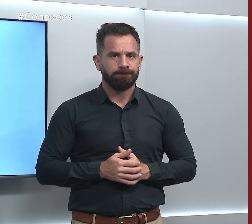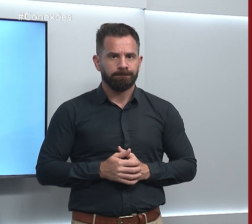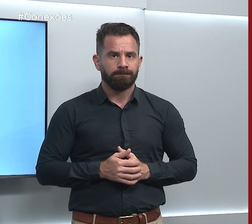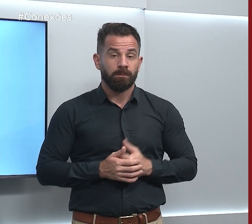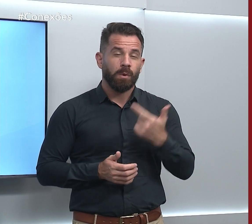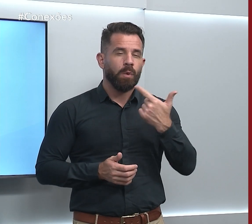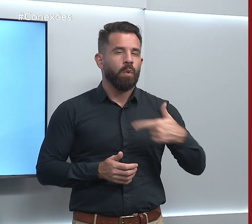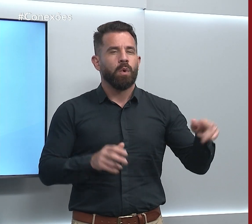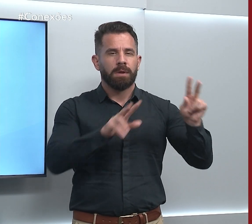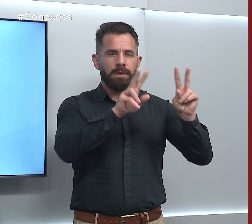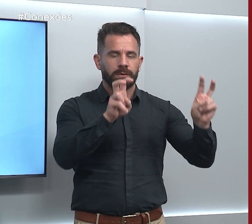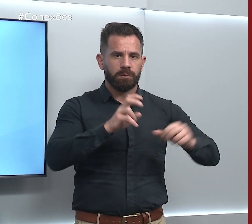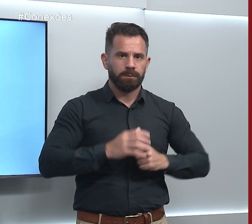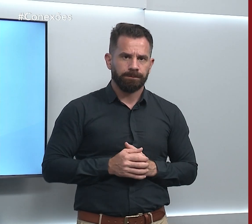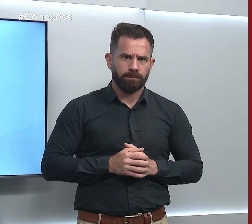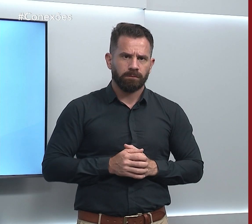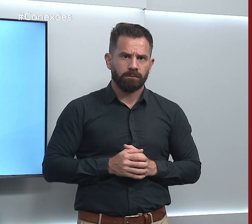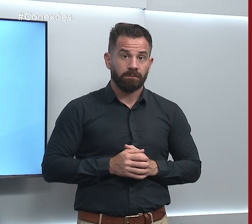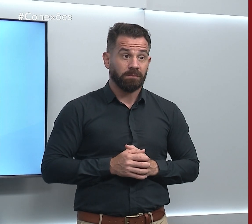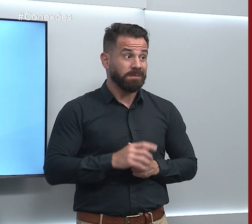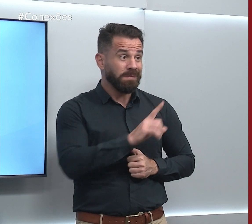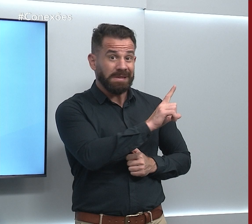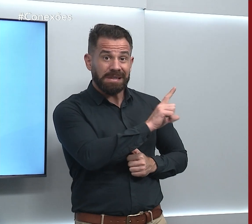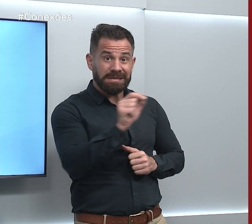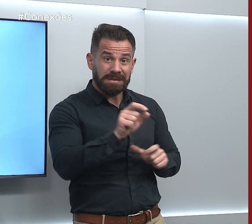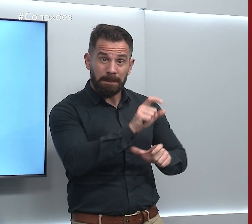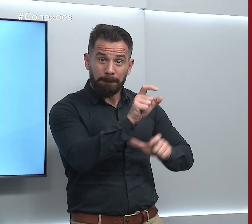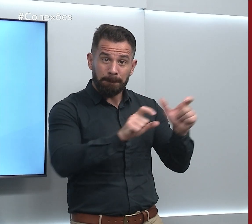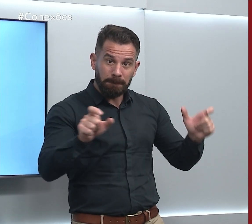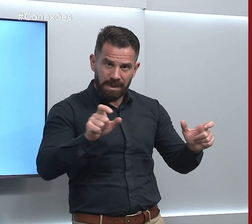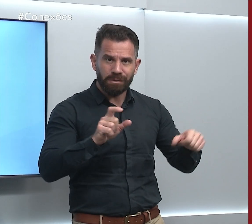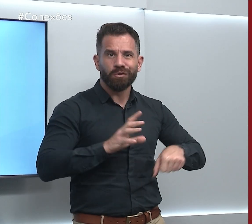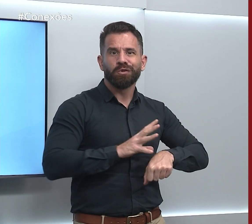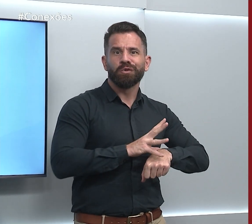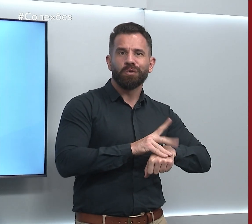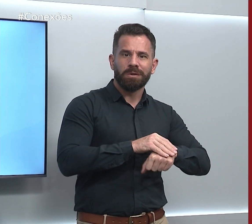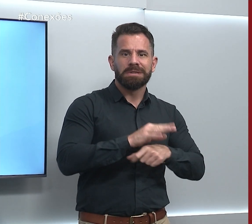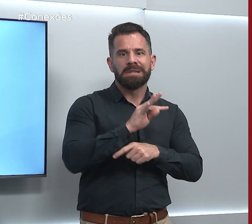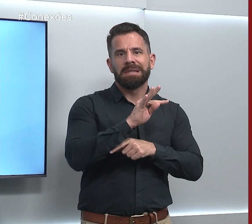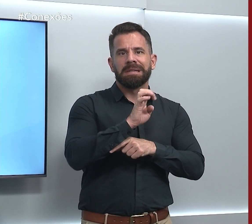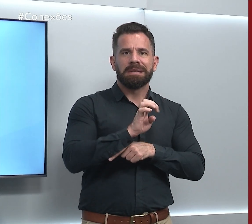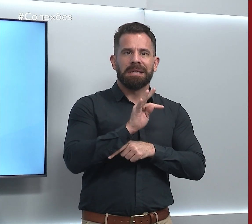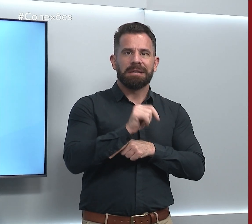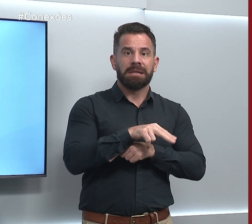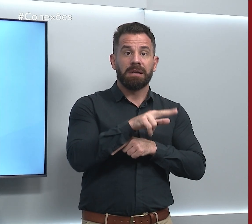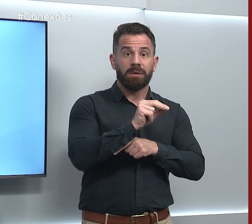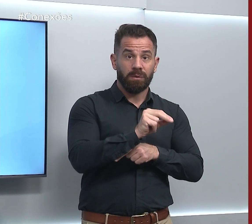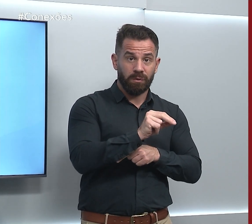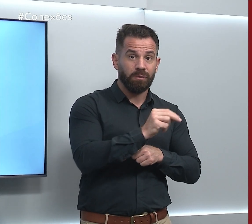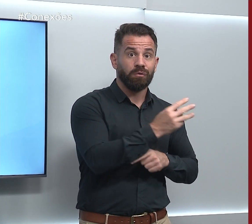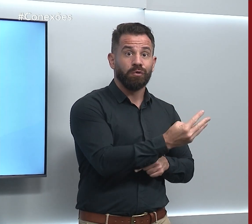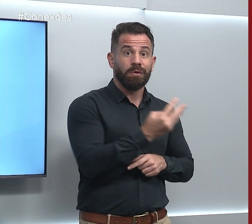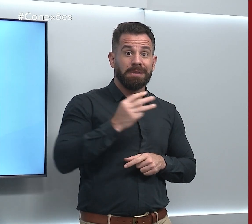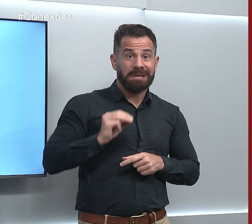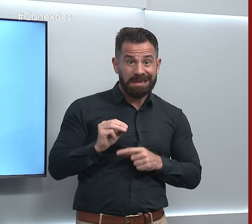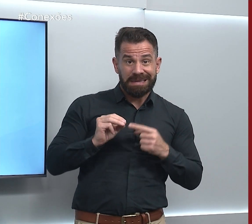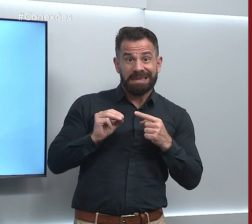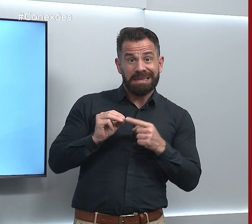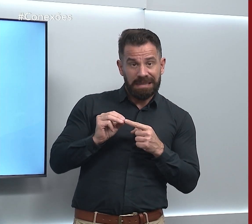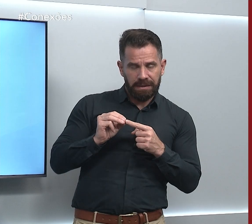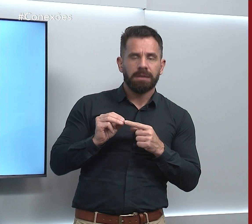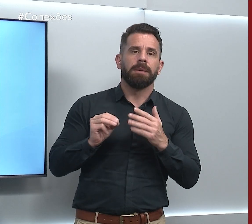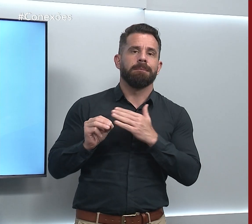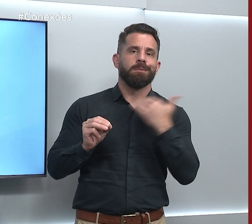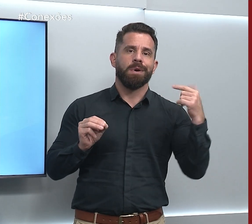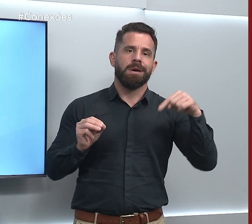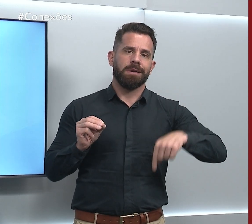e a cada 100 pessoas que têm tétano, cerca de 30 morrem no Brasil. A estimativa é do Ministério da